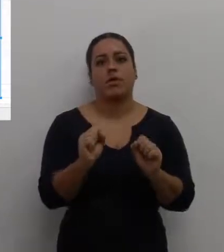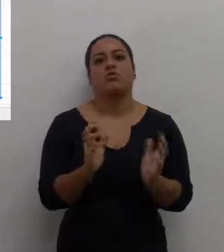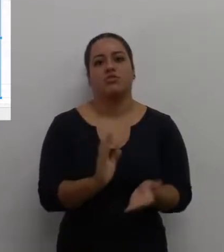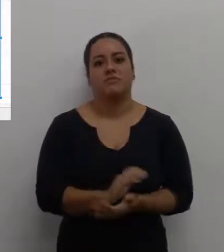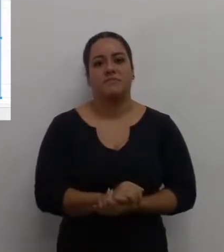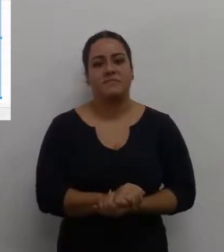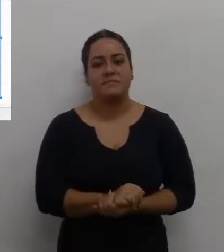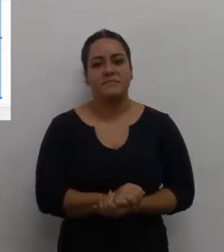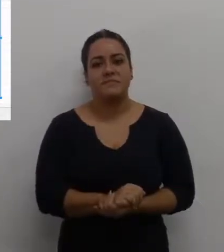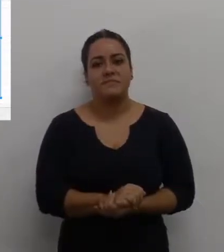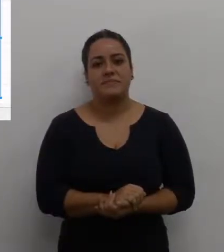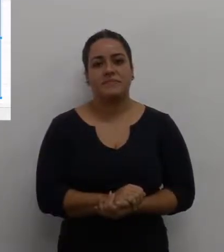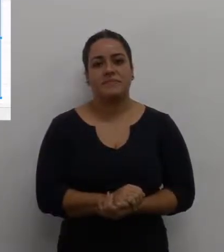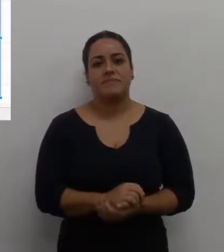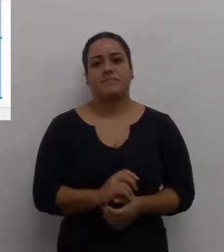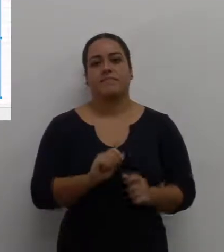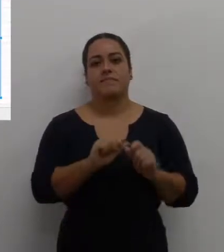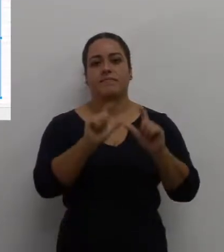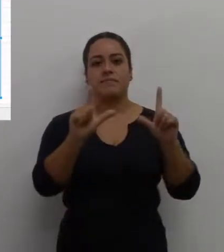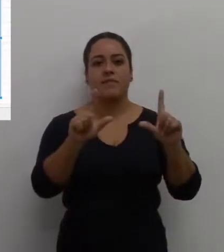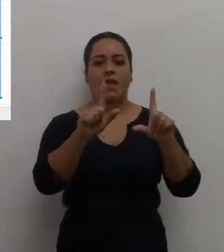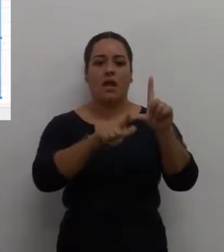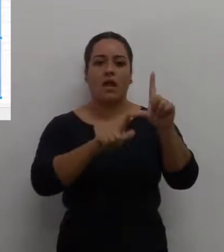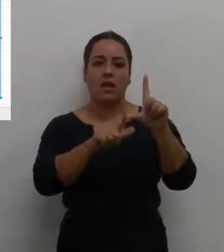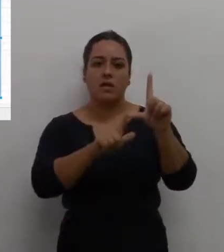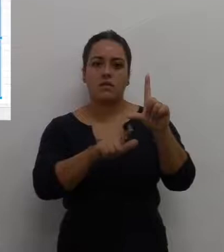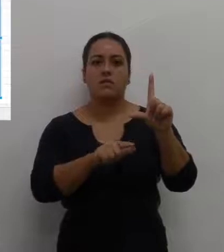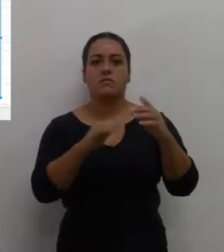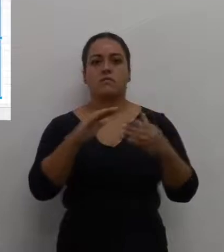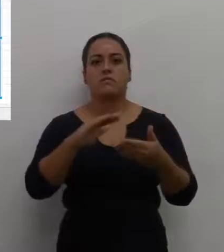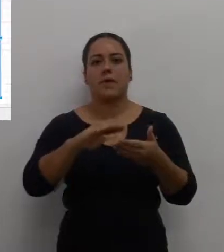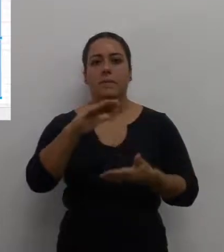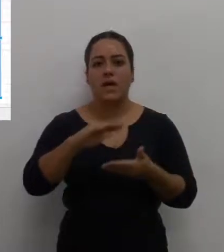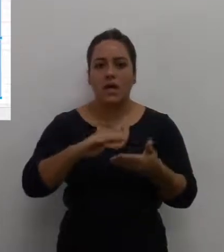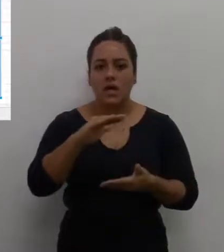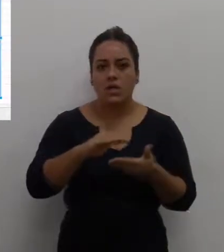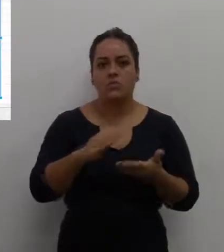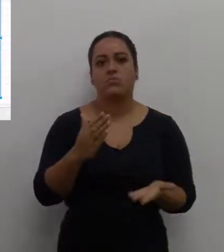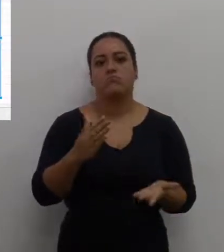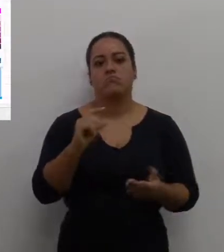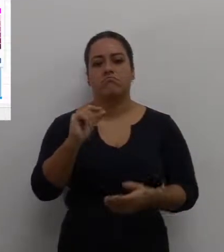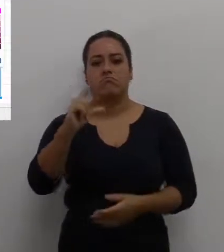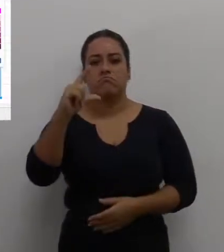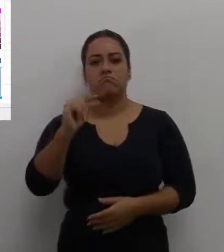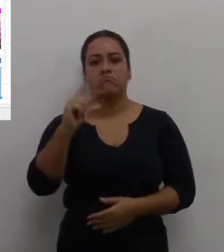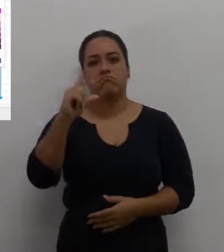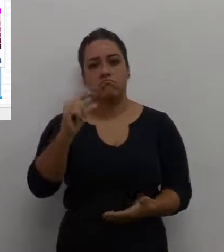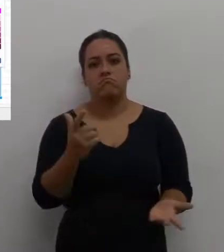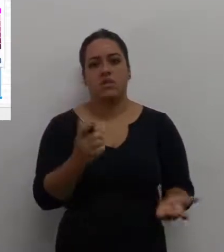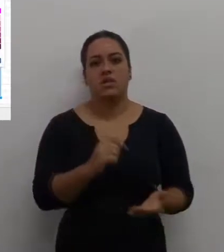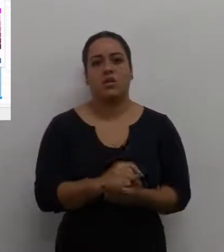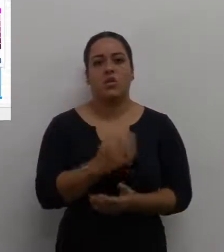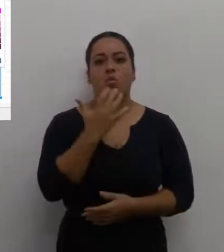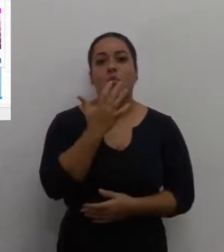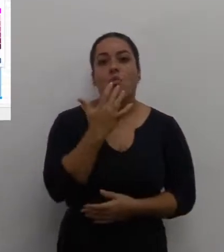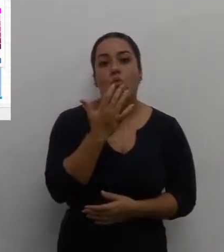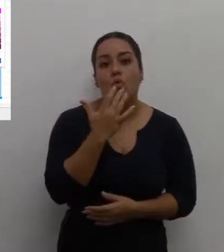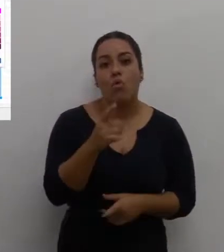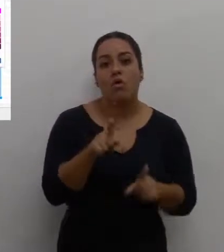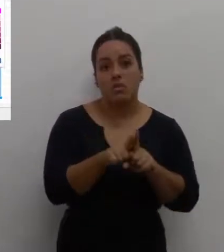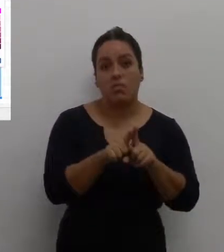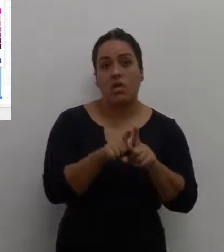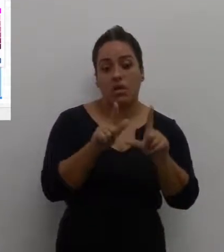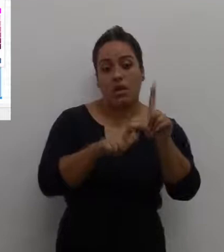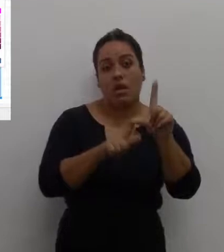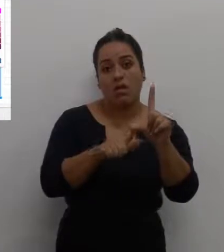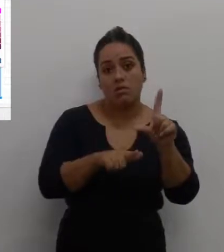ó, tranquilamente. Posso mudar a fonte, o tamanho. É, na verdade a cor da fonte, né? O